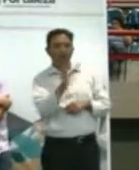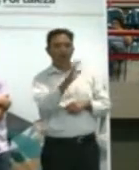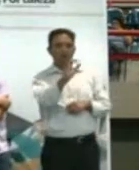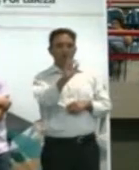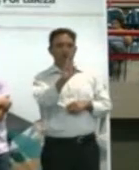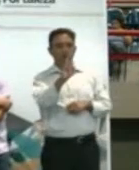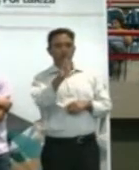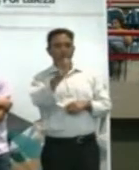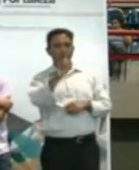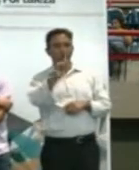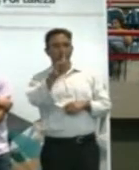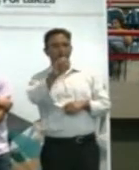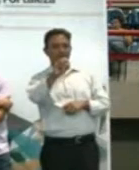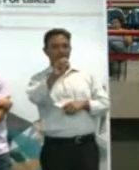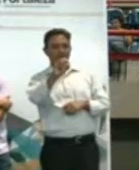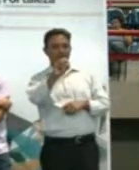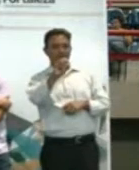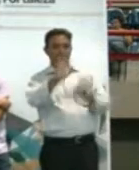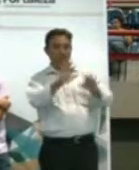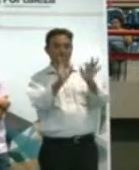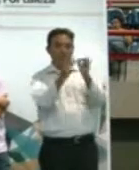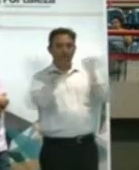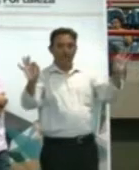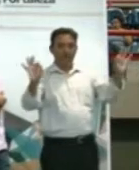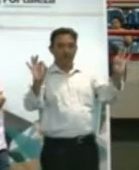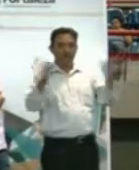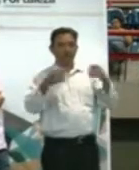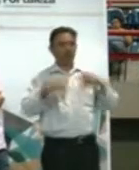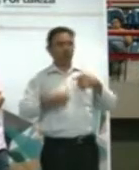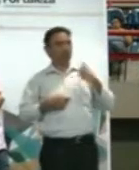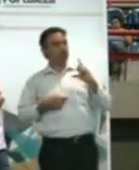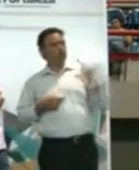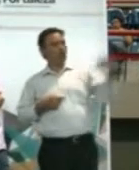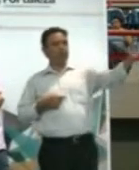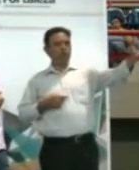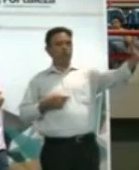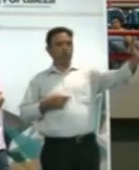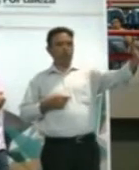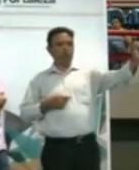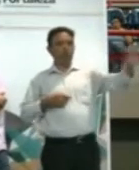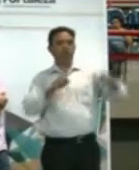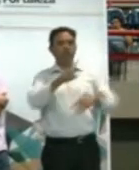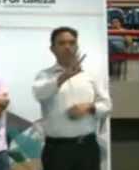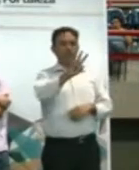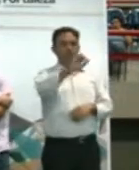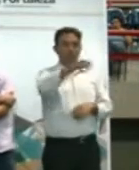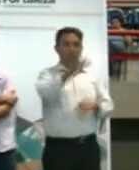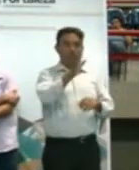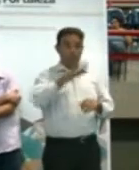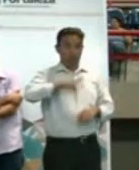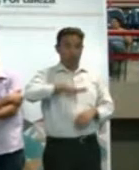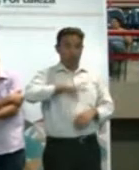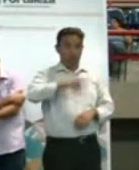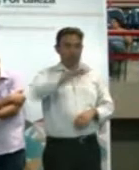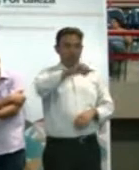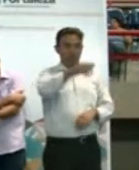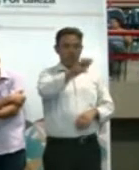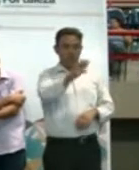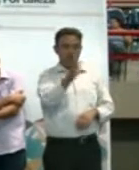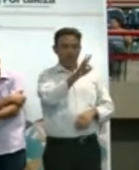Já vou embora. Uma frase da ditadura militar que marcou a história da